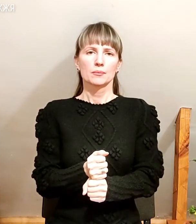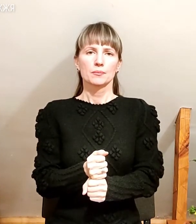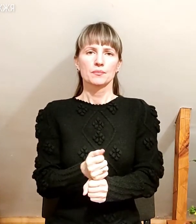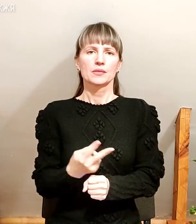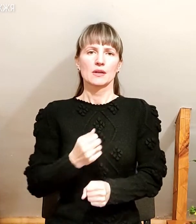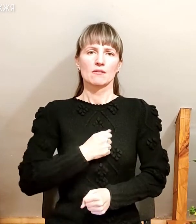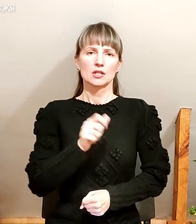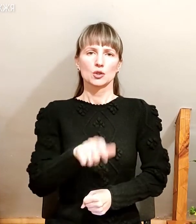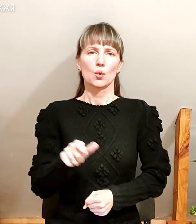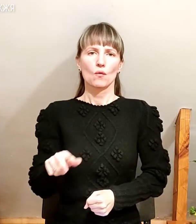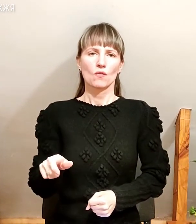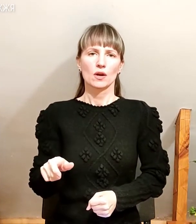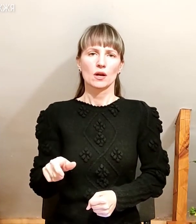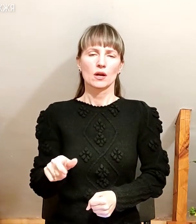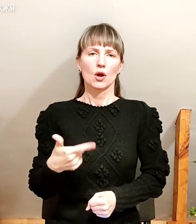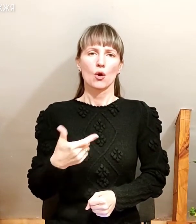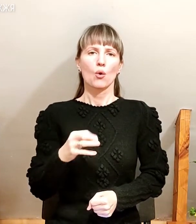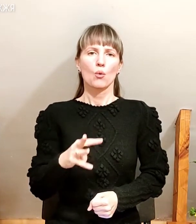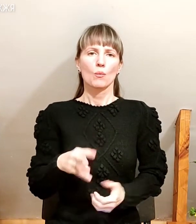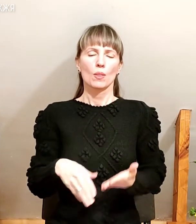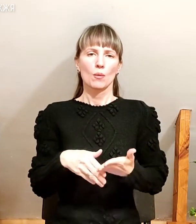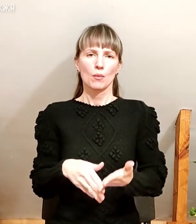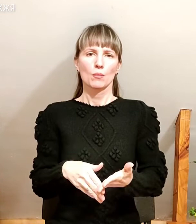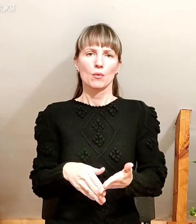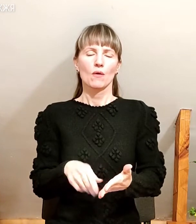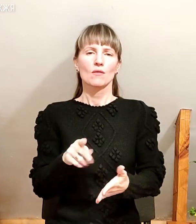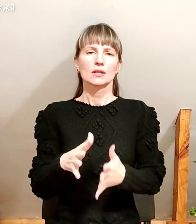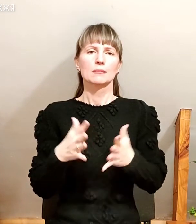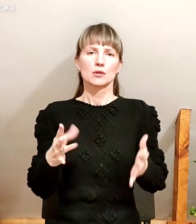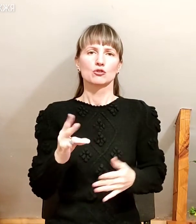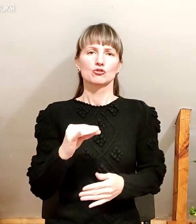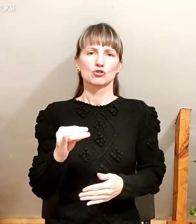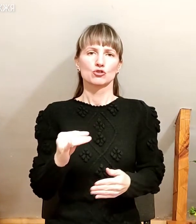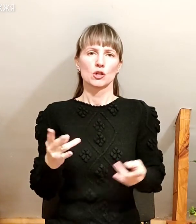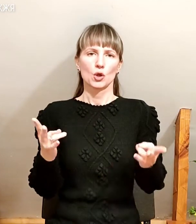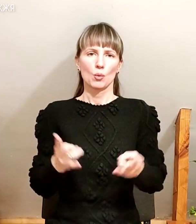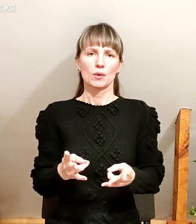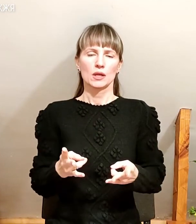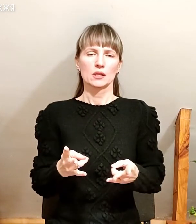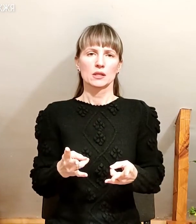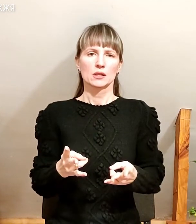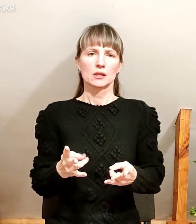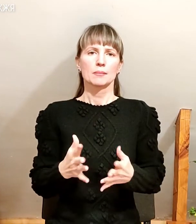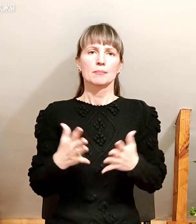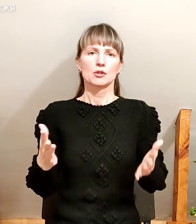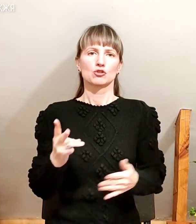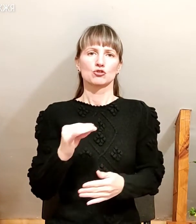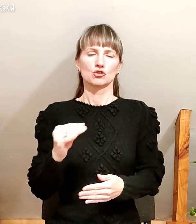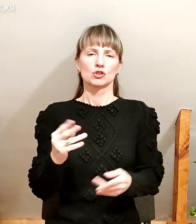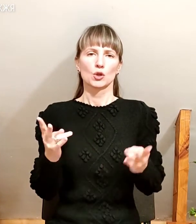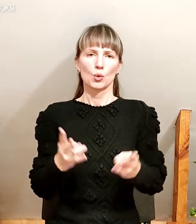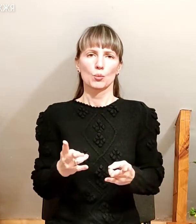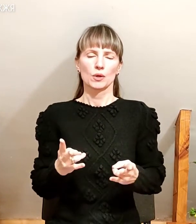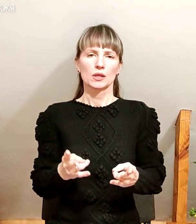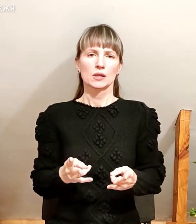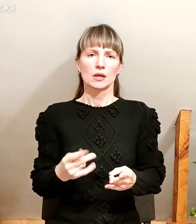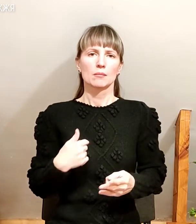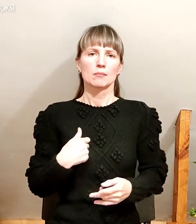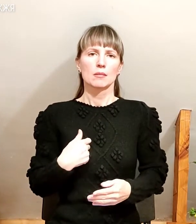військових гуманітарну допомогу. Вони більше, ніж необхідні. Більше, ніж необхідні. Тому що ми повинні сплотитися і